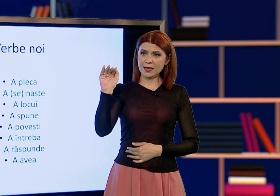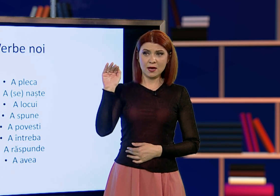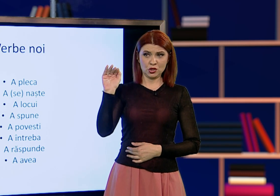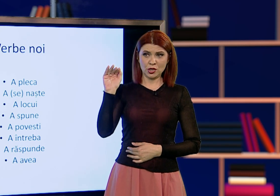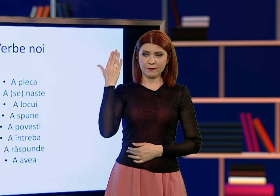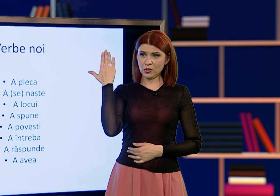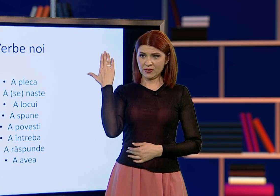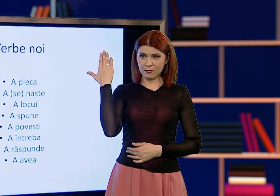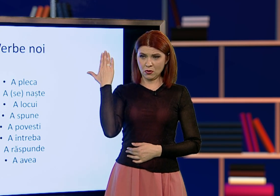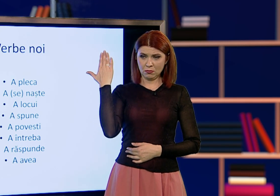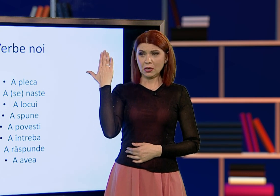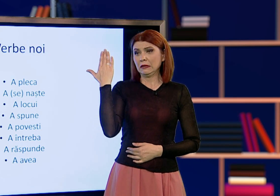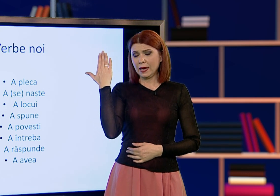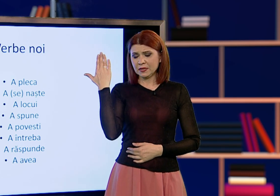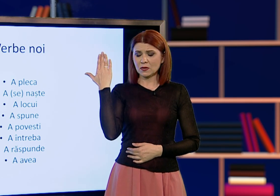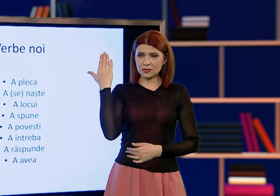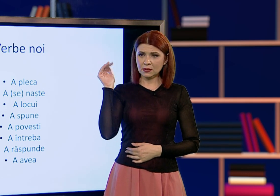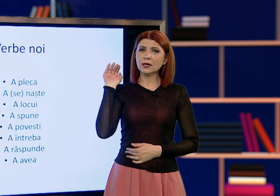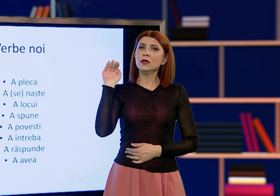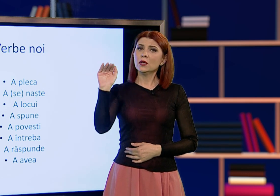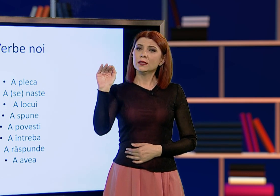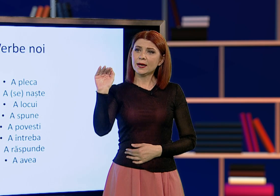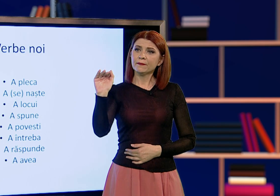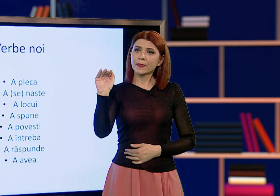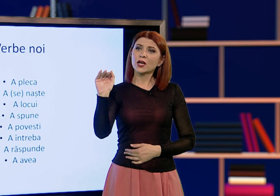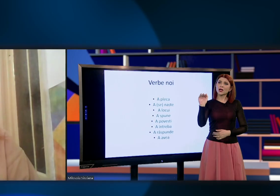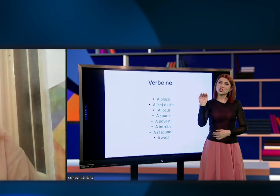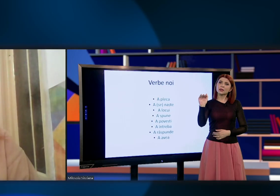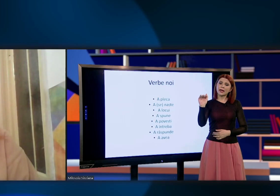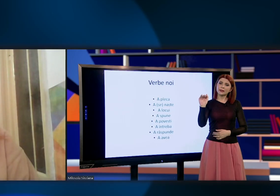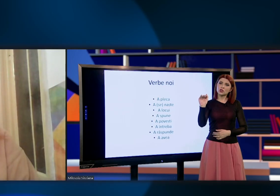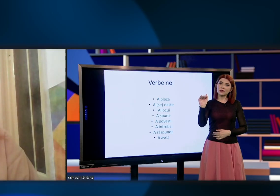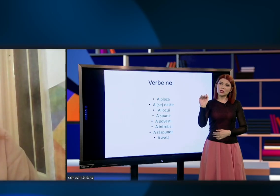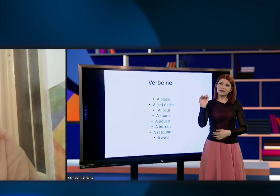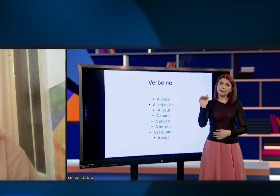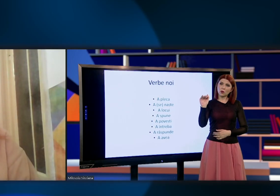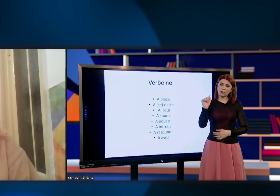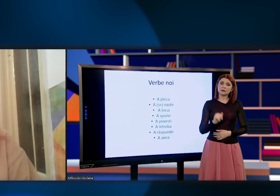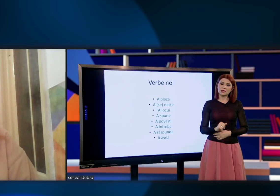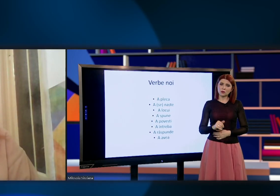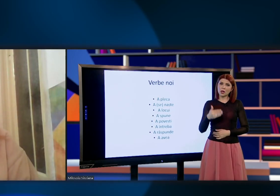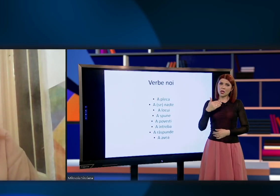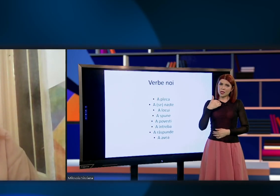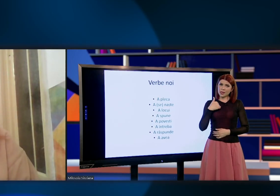așa Deci avem mâna dreaptă sau stângă da ca și când ai atinge pe cineva pe umăr sigur eu